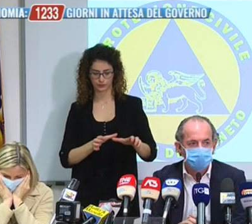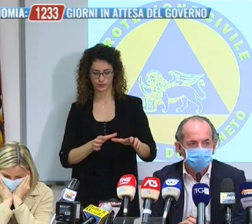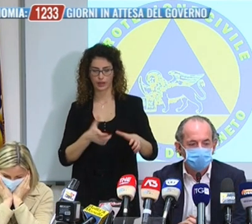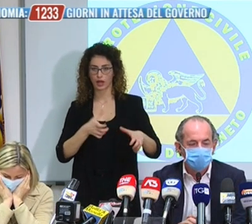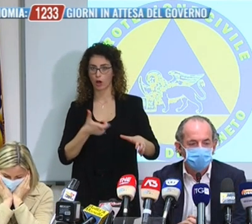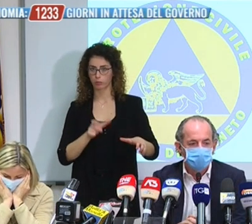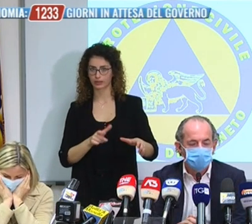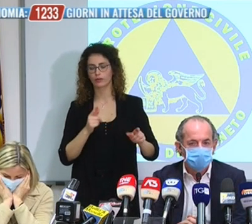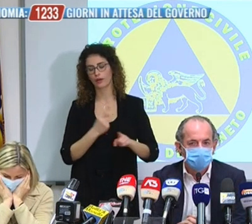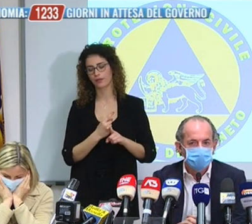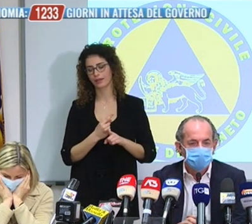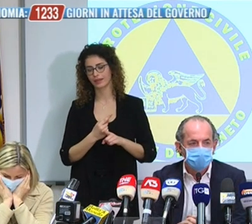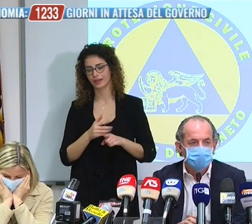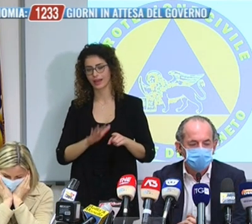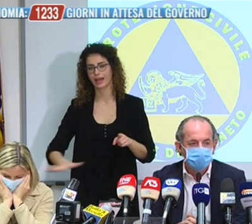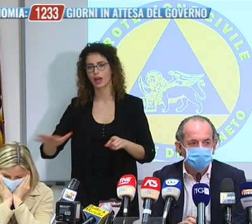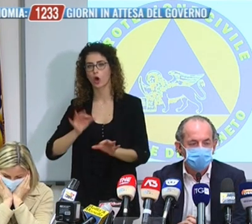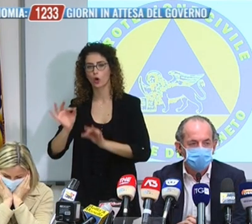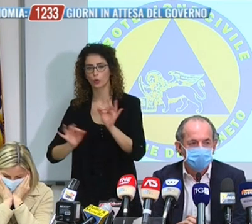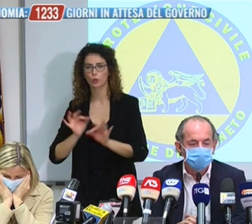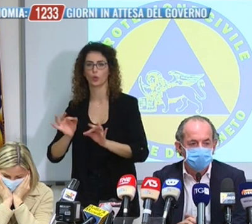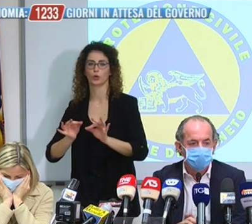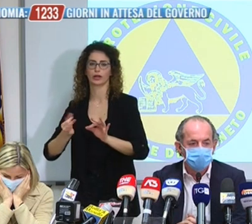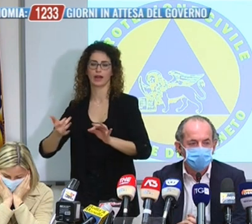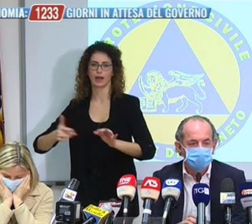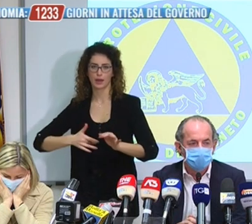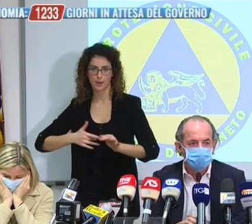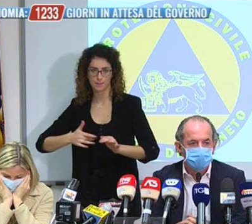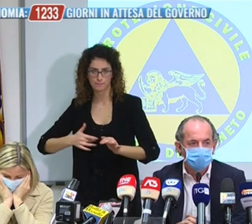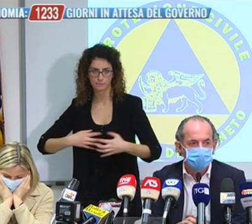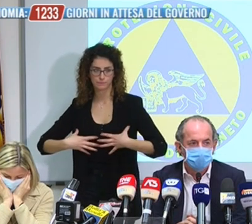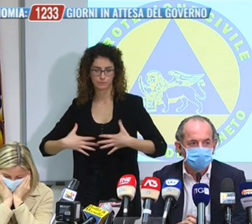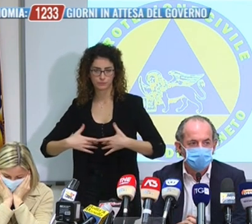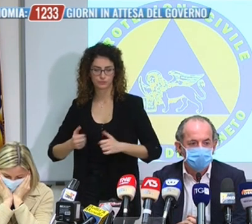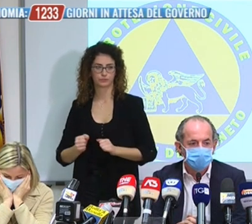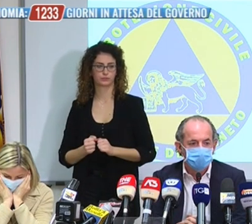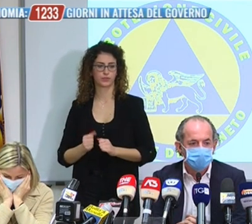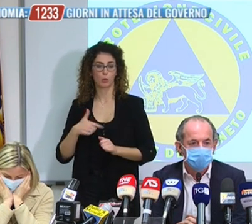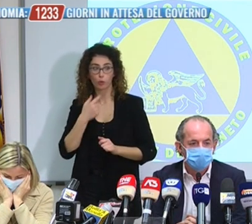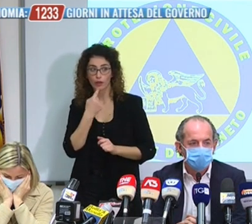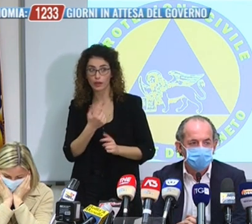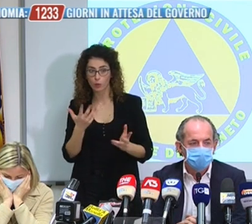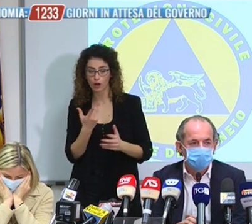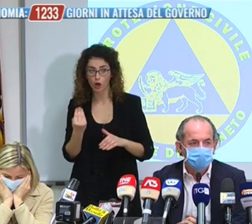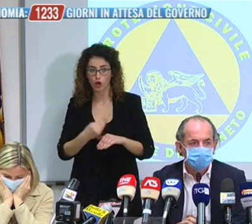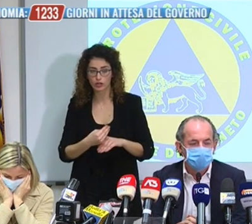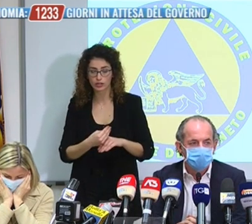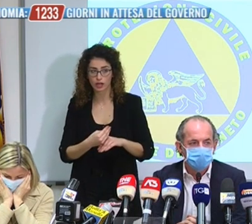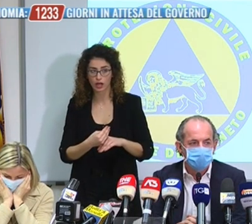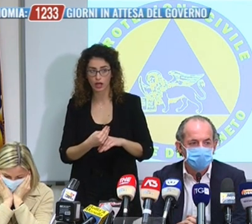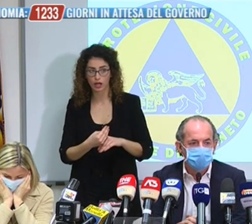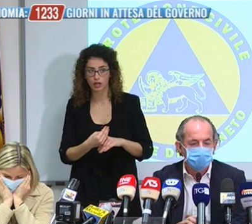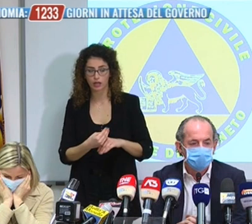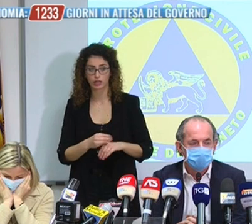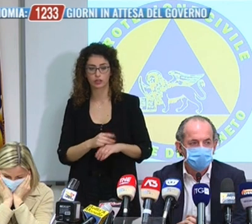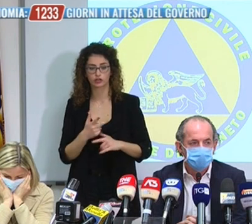insomma, alle cure nelle pneumologie. Ecco, può dirci qualcosa di più? Cioè, si prevede